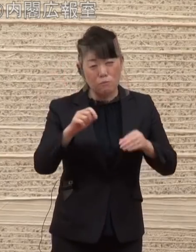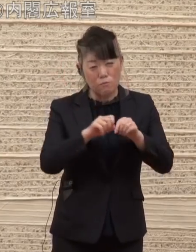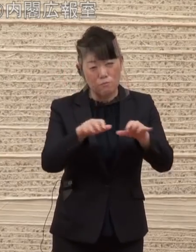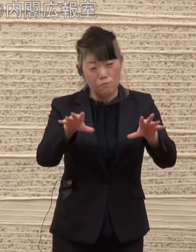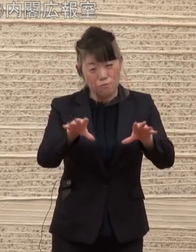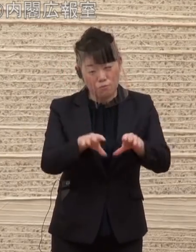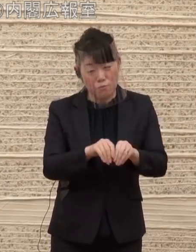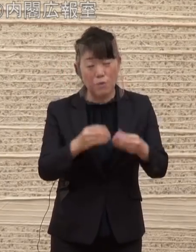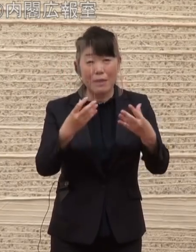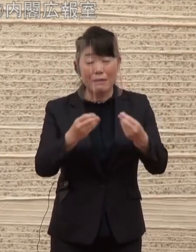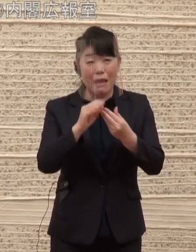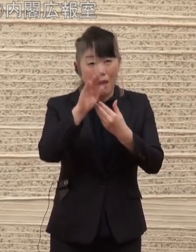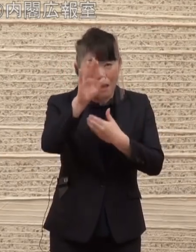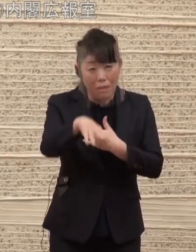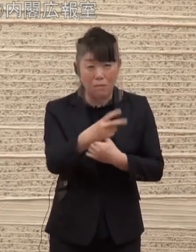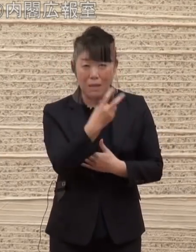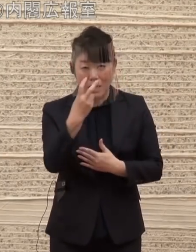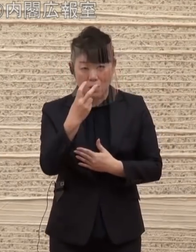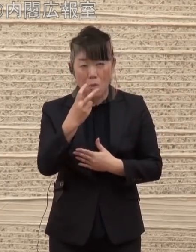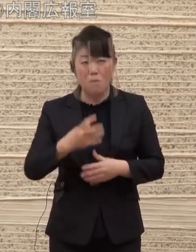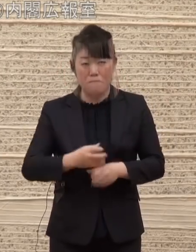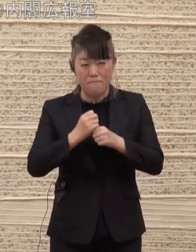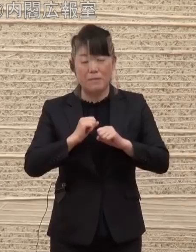いきたいと思っています